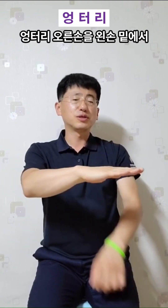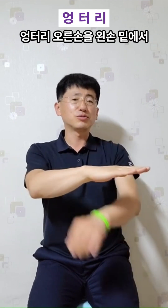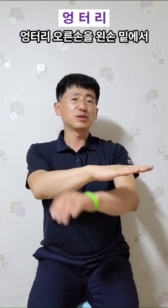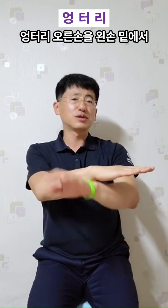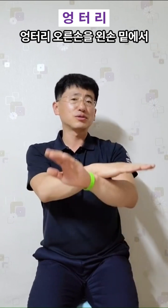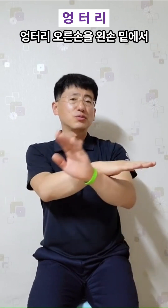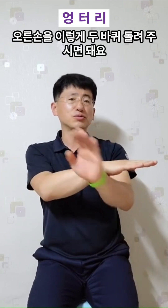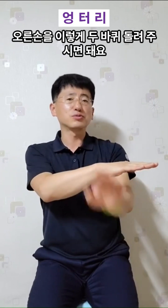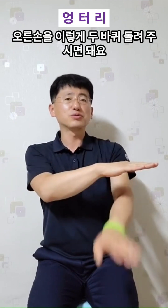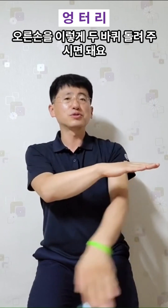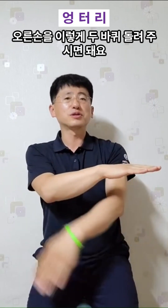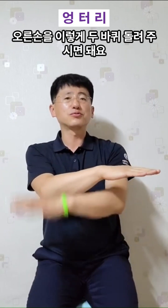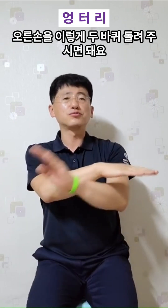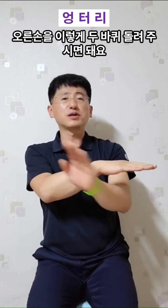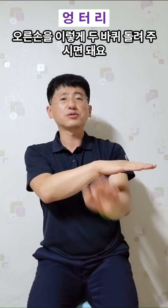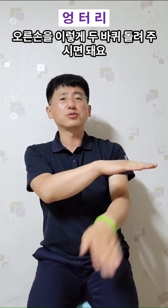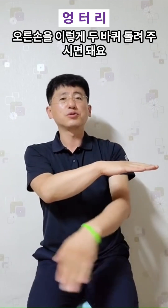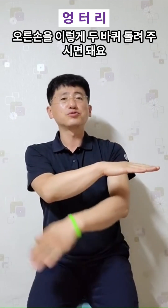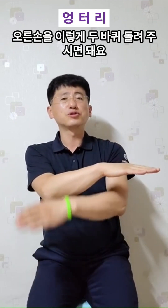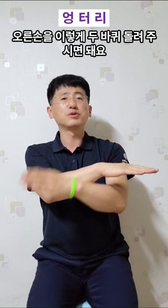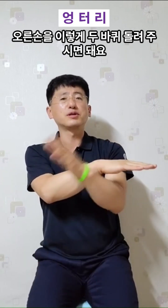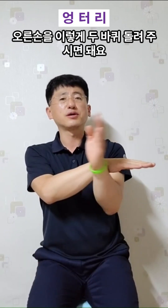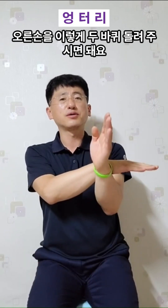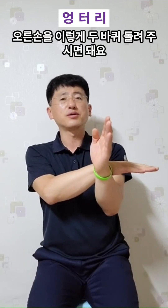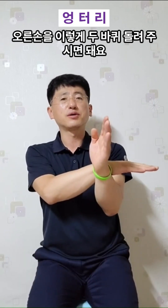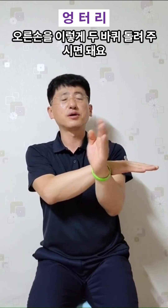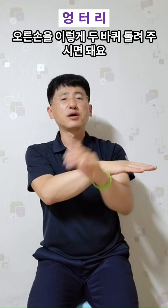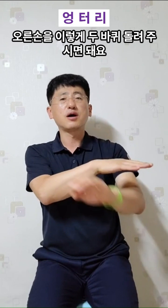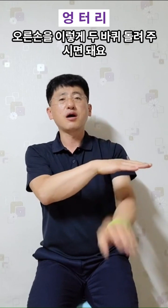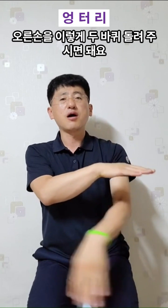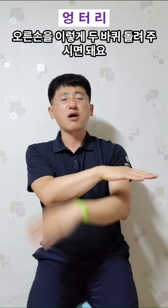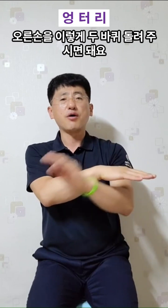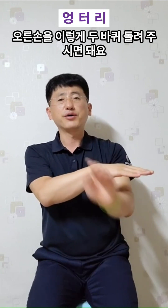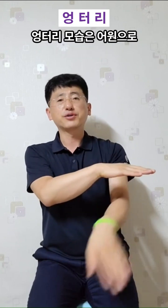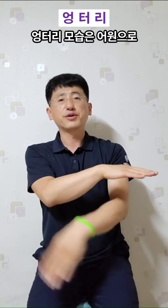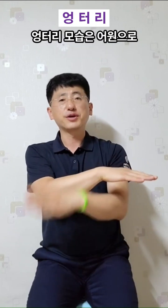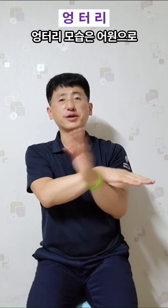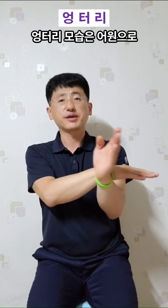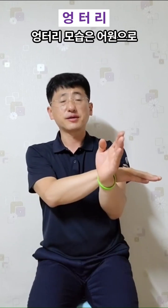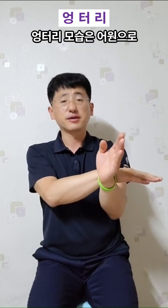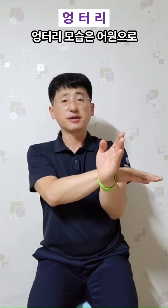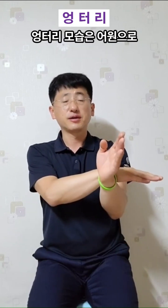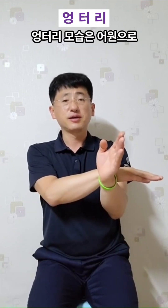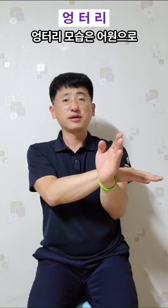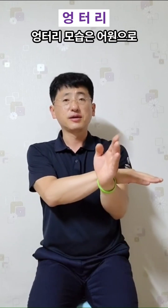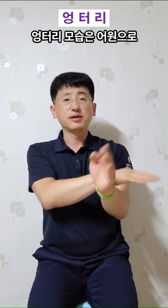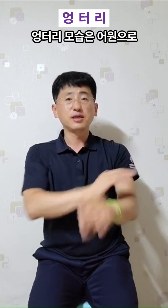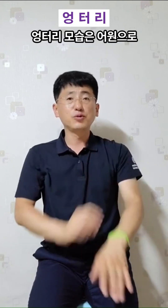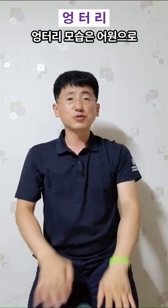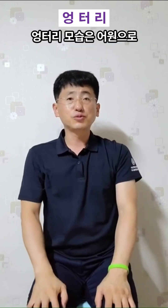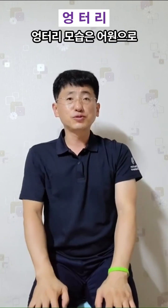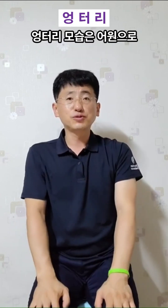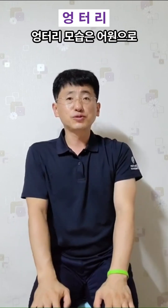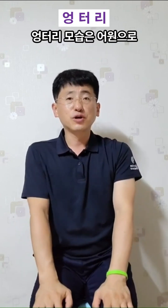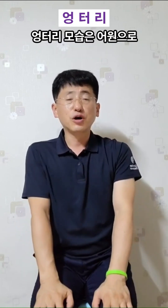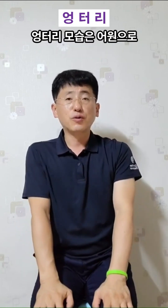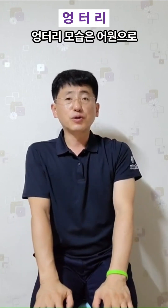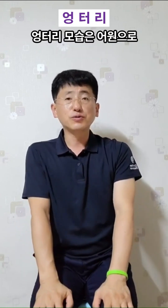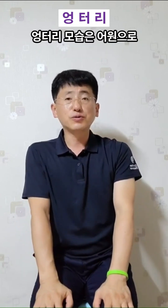왼손 밑에서 오른손을 이렇게 두 바퀴 돌려주시면 돼요. 엉터리. 이 모습은